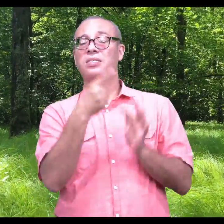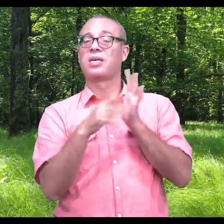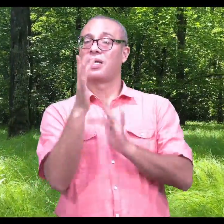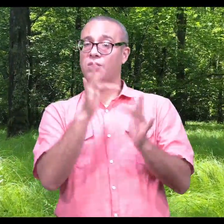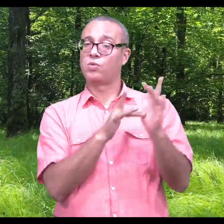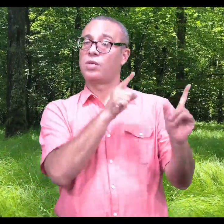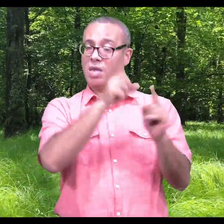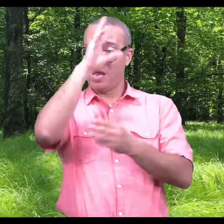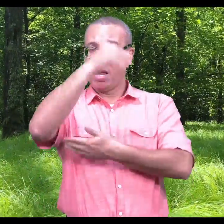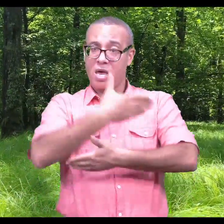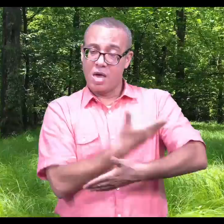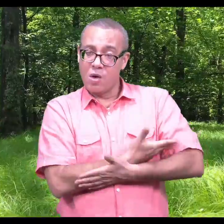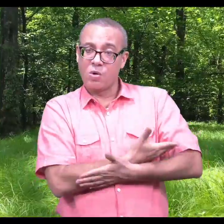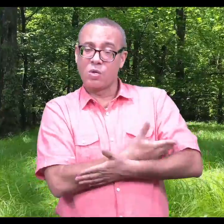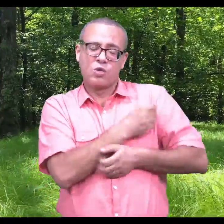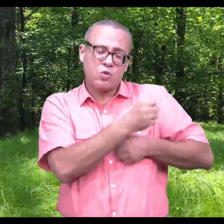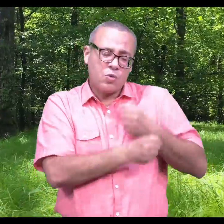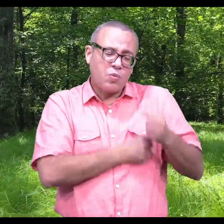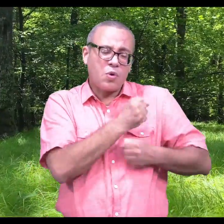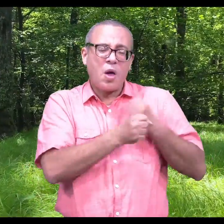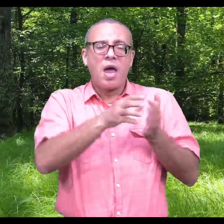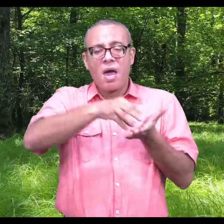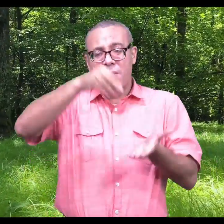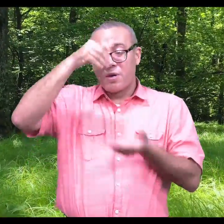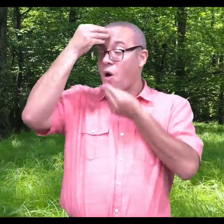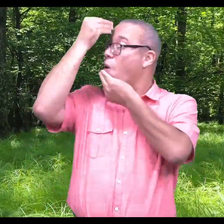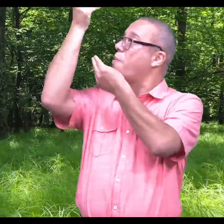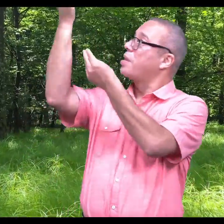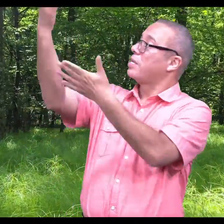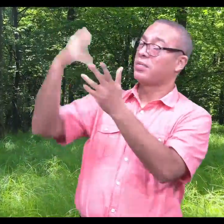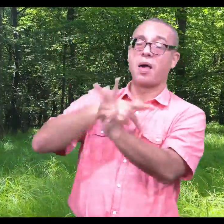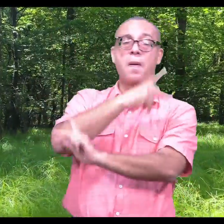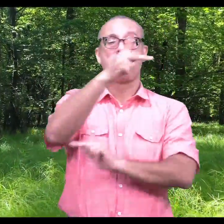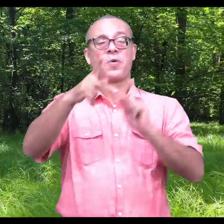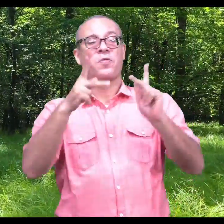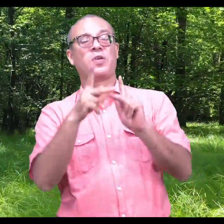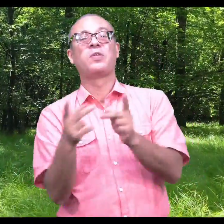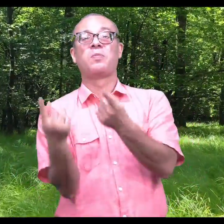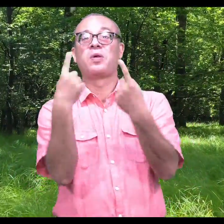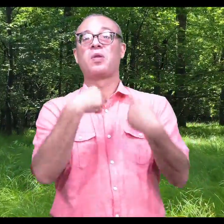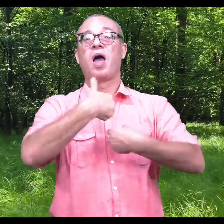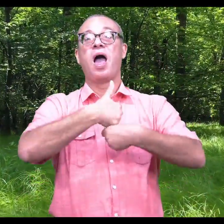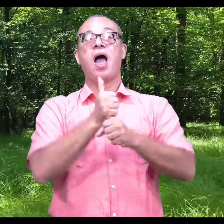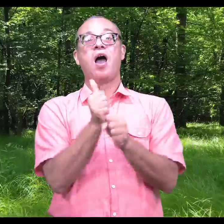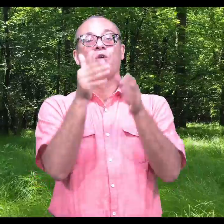que padeció, aprendió obediencia. Y habiendo sido perfeccionado, vino a ser autor de